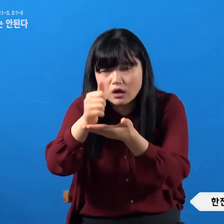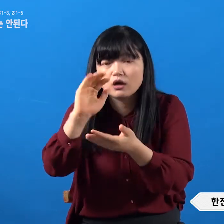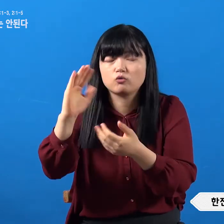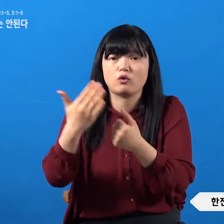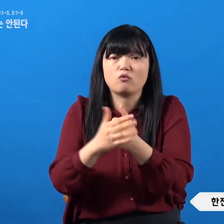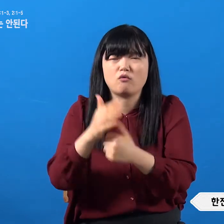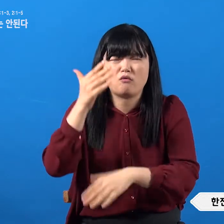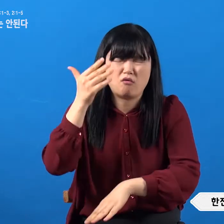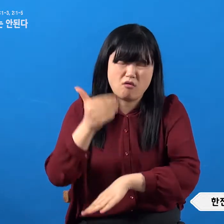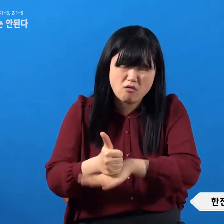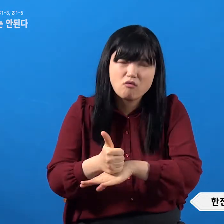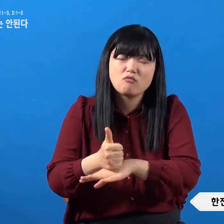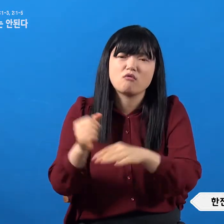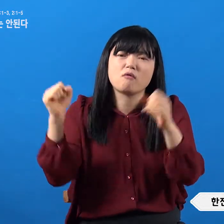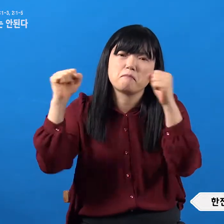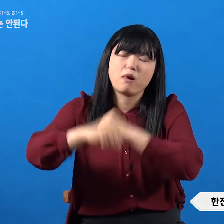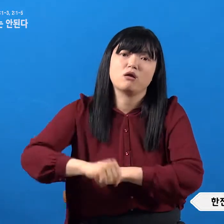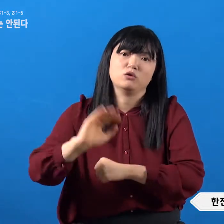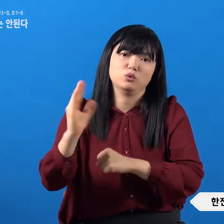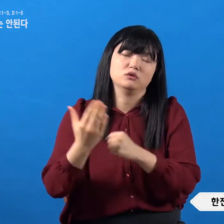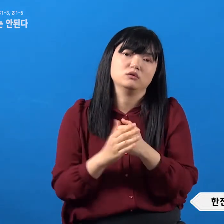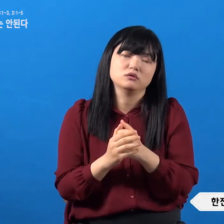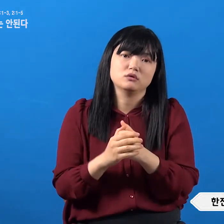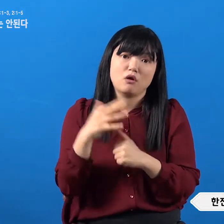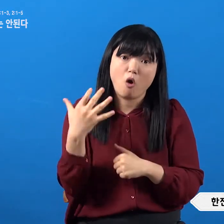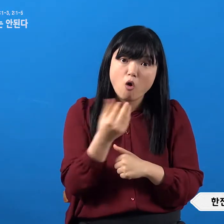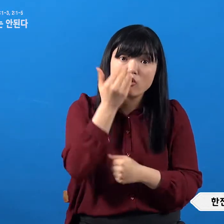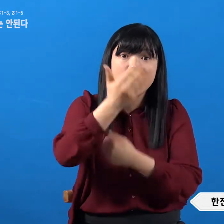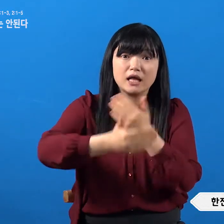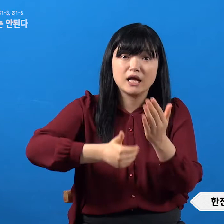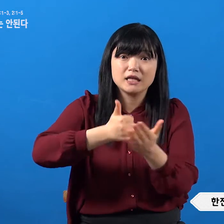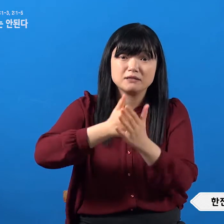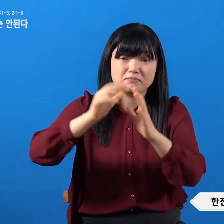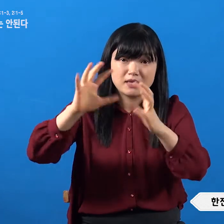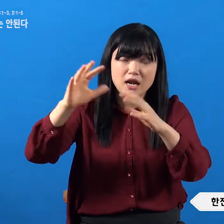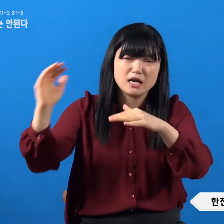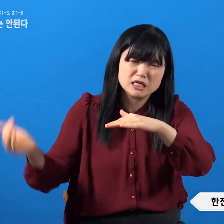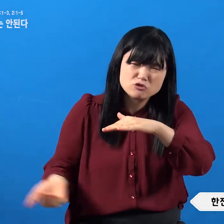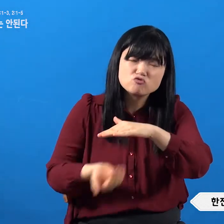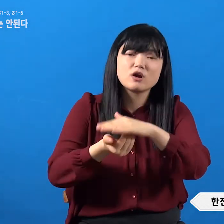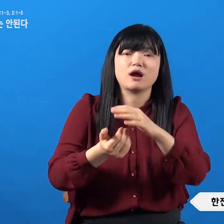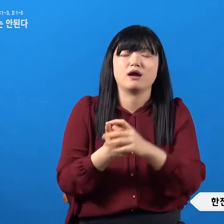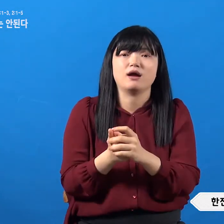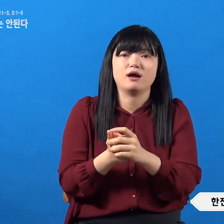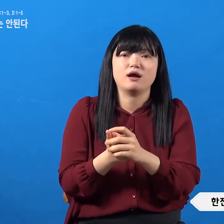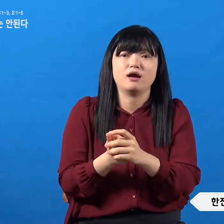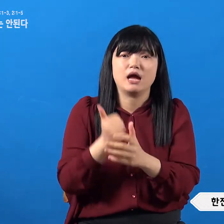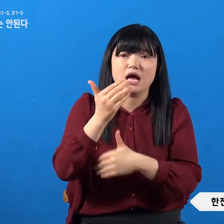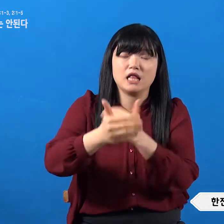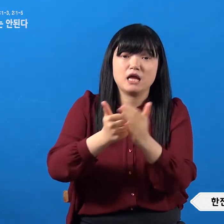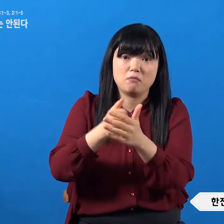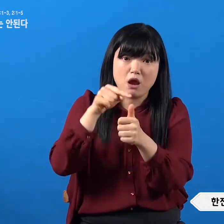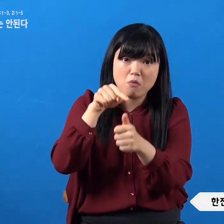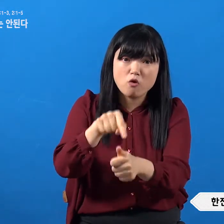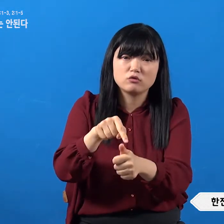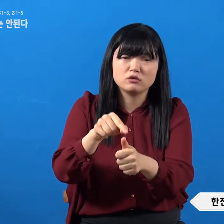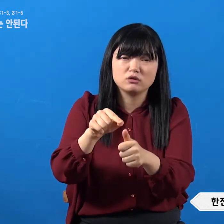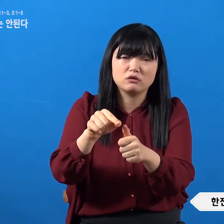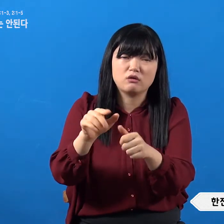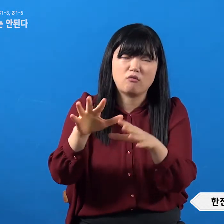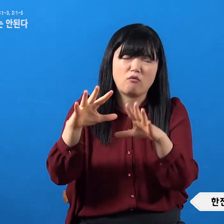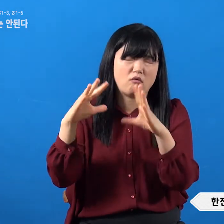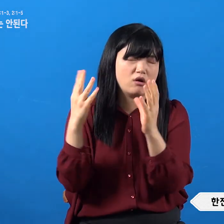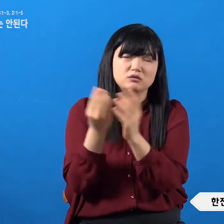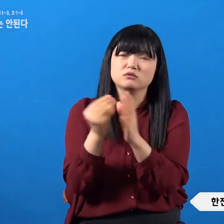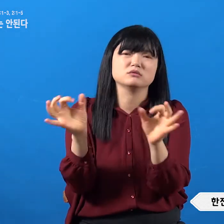그래서 망하게 될 것이기 때문입니다. 거룩한 하나님의 나라를 이루라 하는 그 하나님의 명령이 물거품이